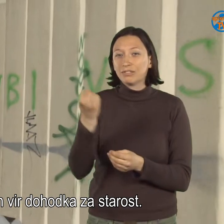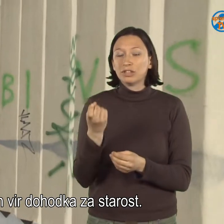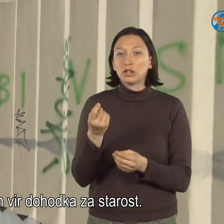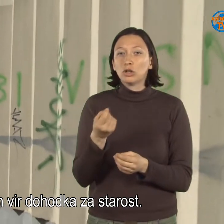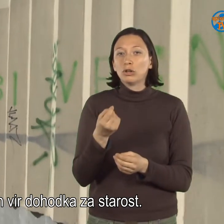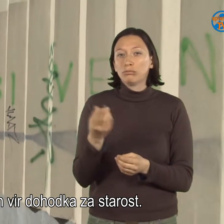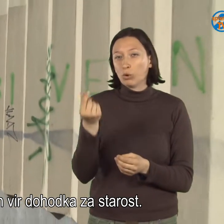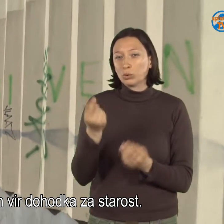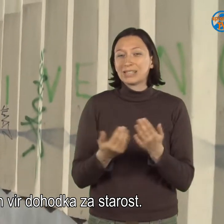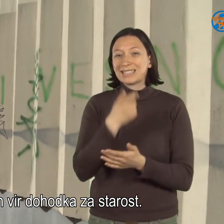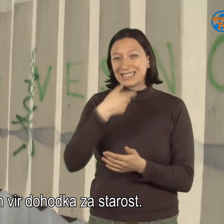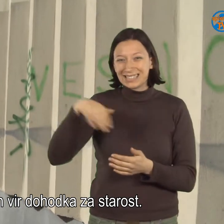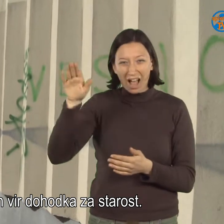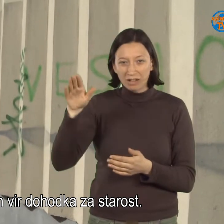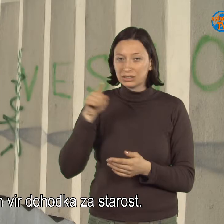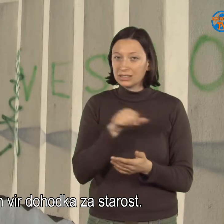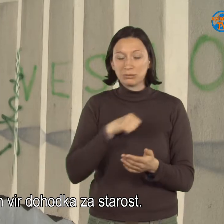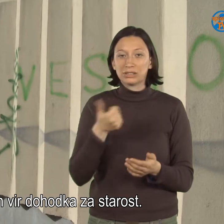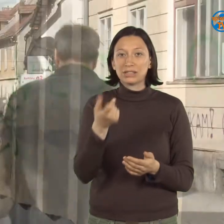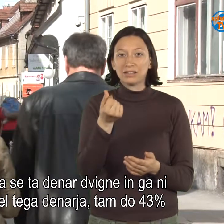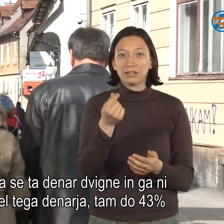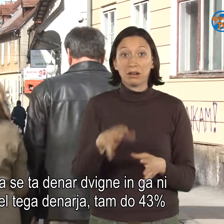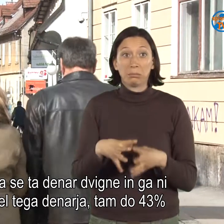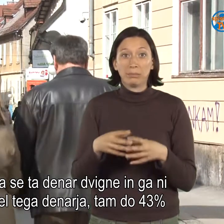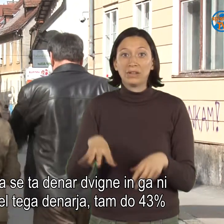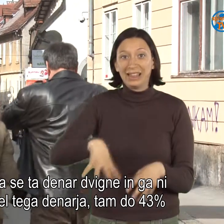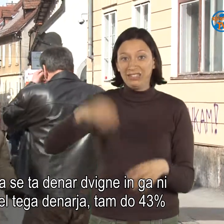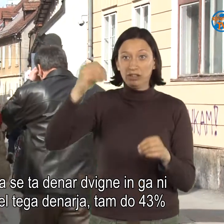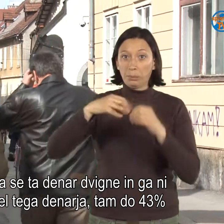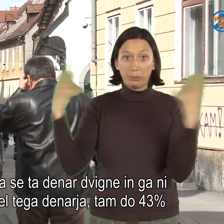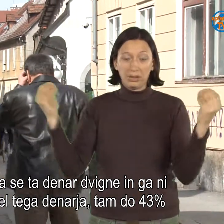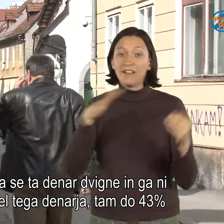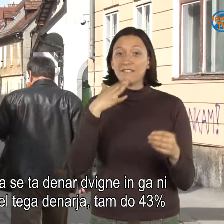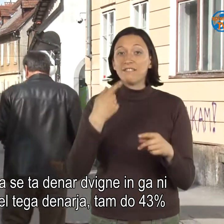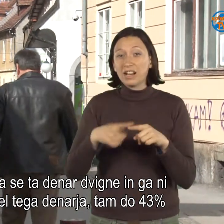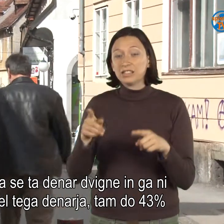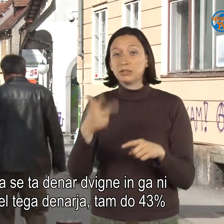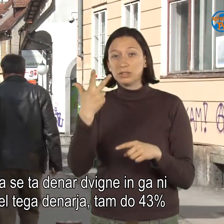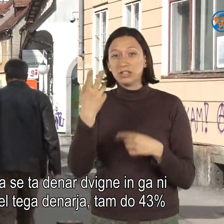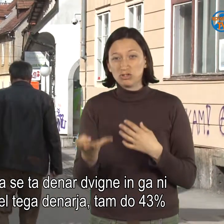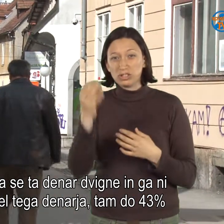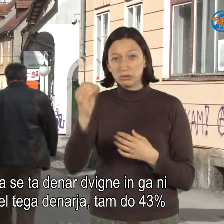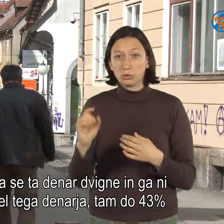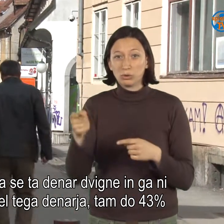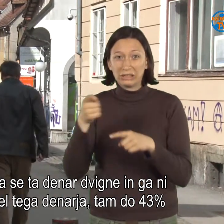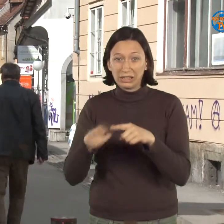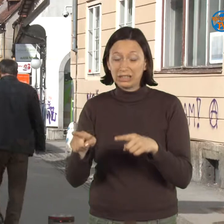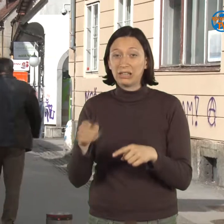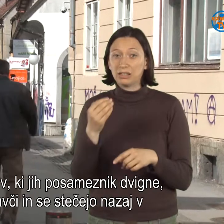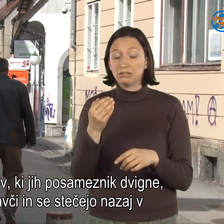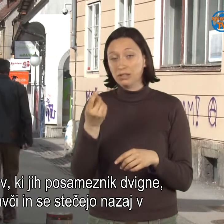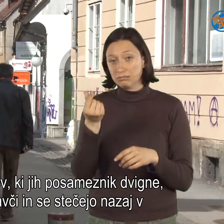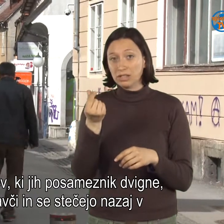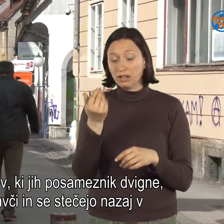starost. Ne samo, da se ta denar dvigne in da ga ni več, en velik del tega denarja, tam do 43% skoraj